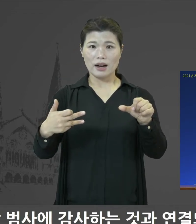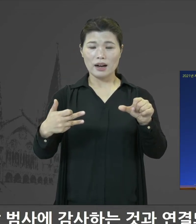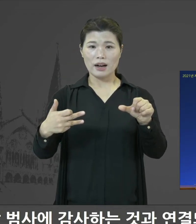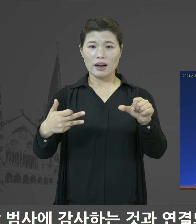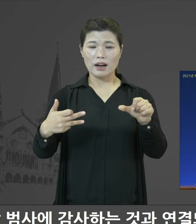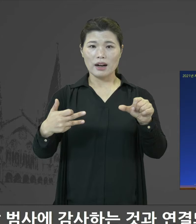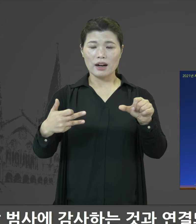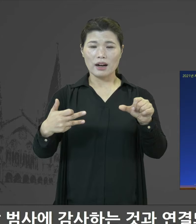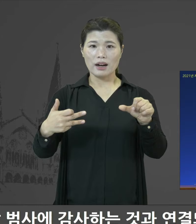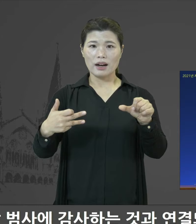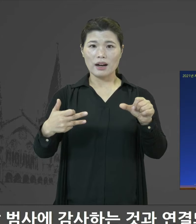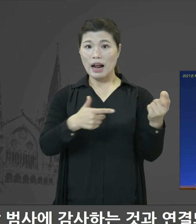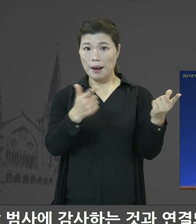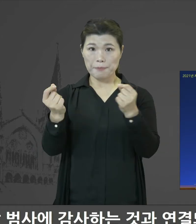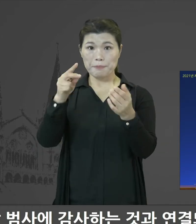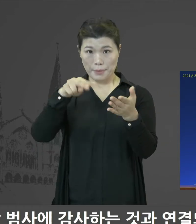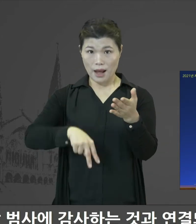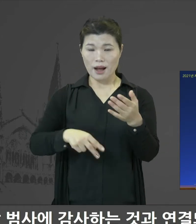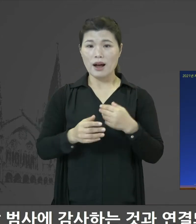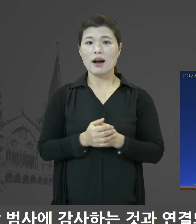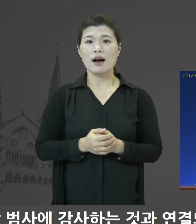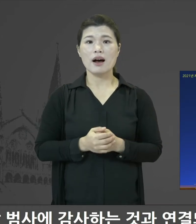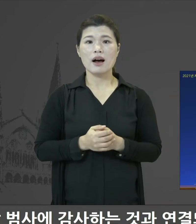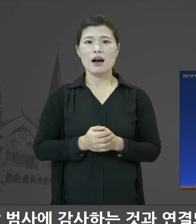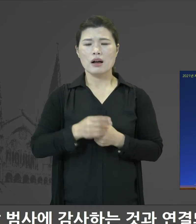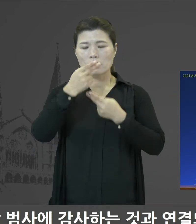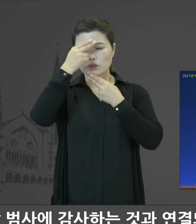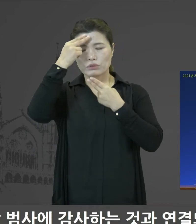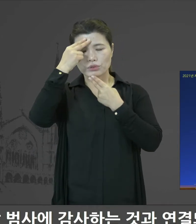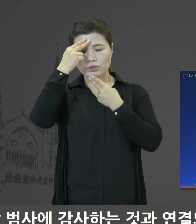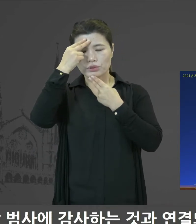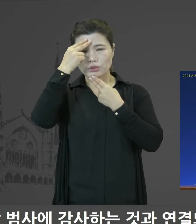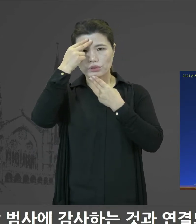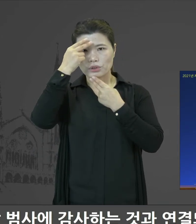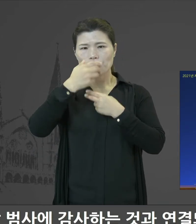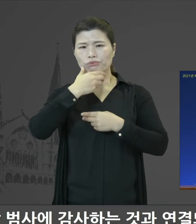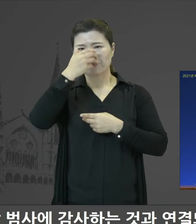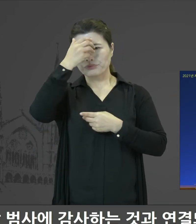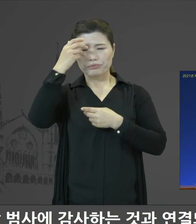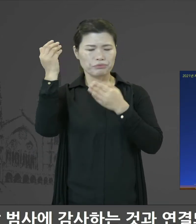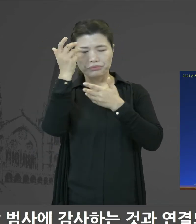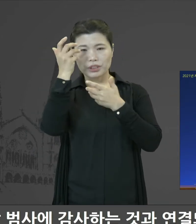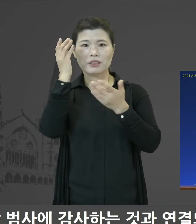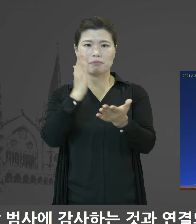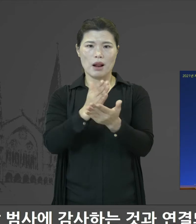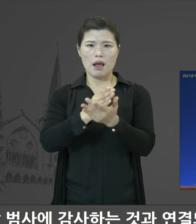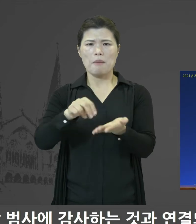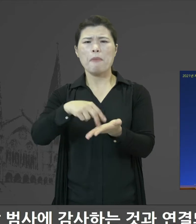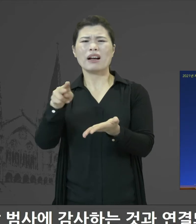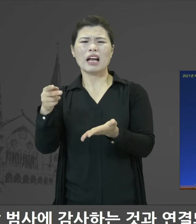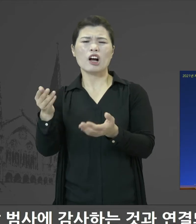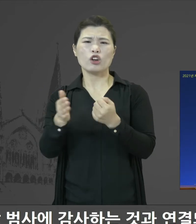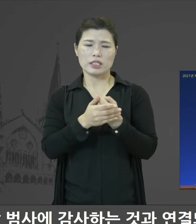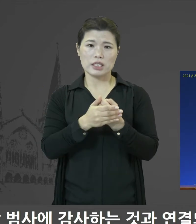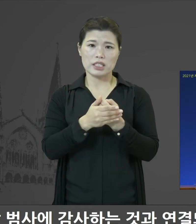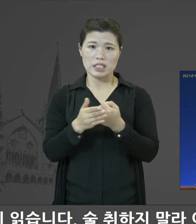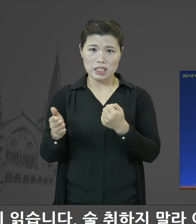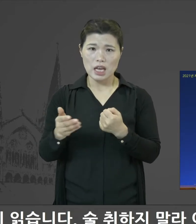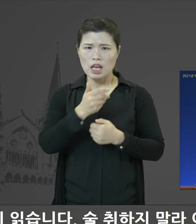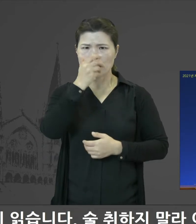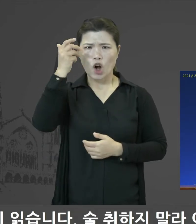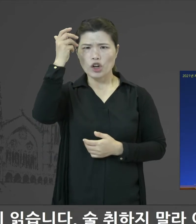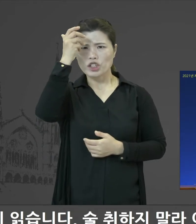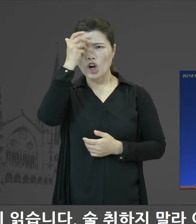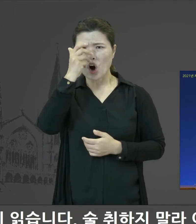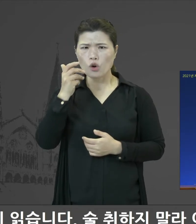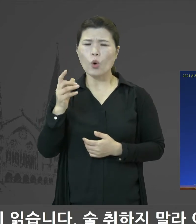말씀 같이 한번 읽습니다. 술 취하지 말라. 이는 방탕한 것이니 오직 성령으로